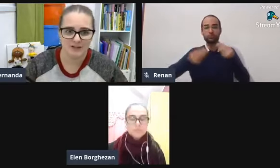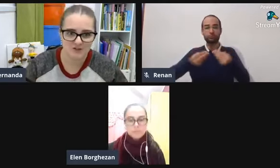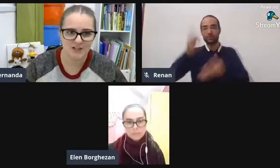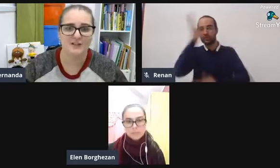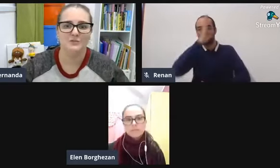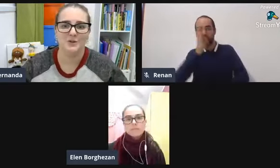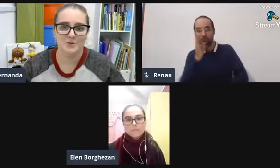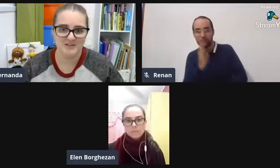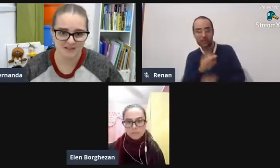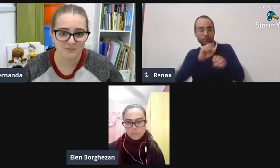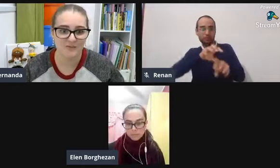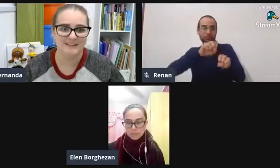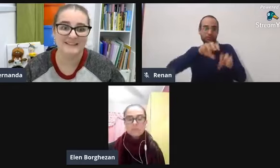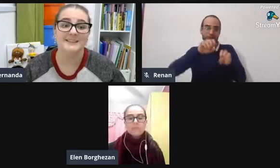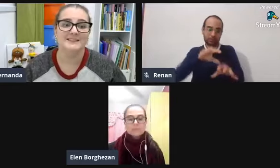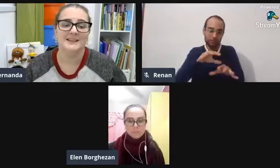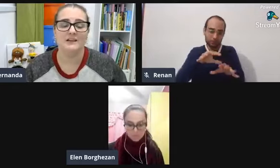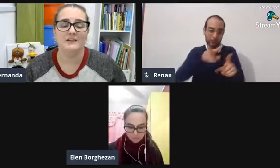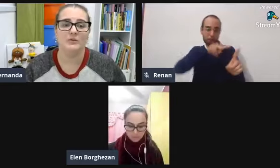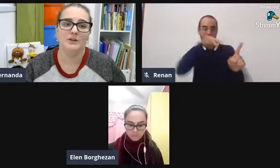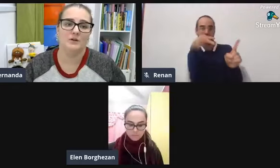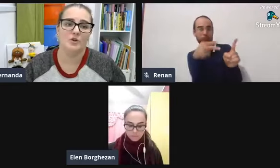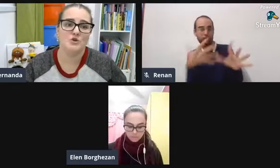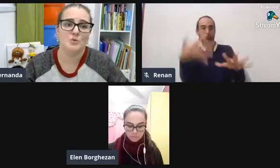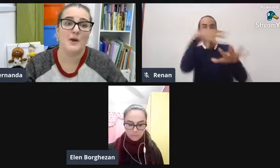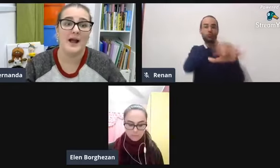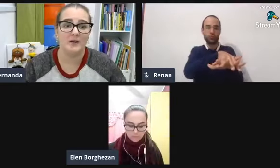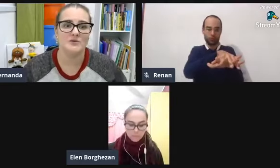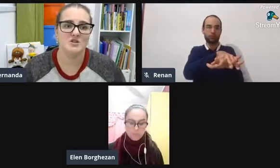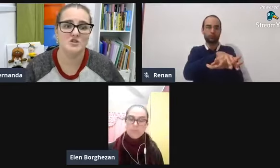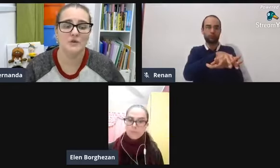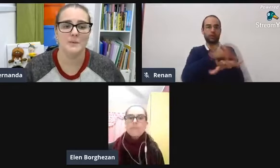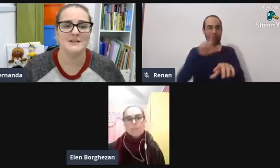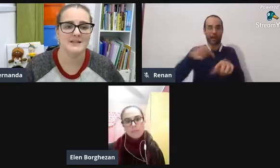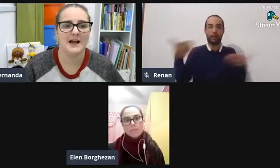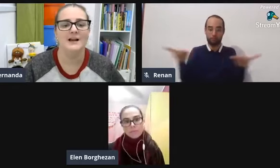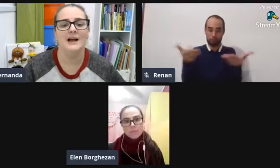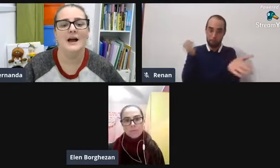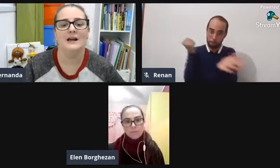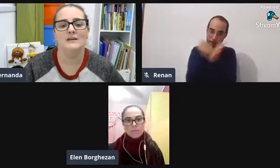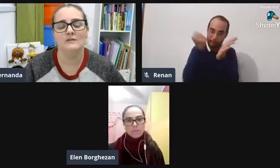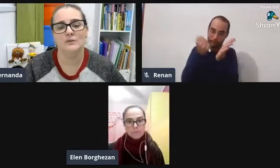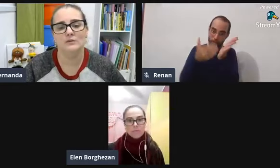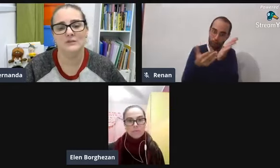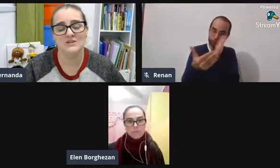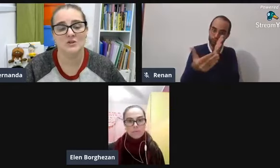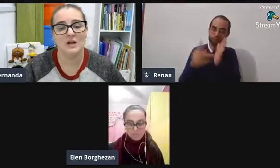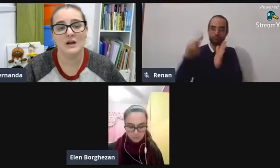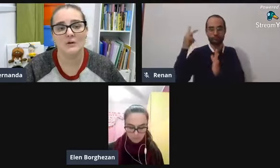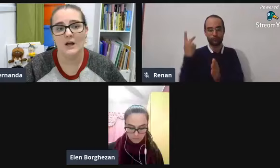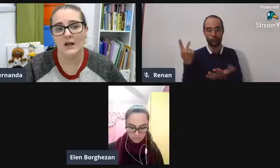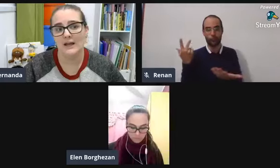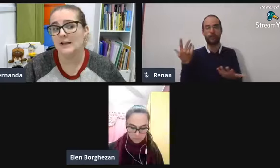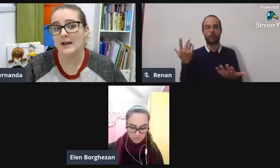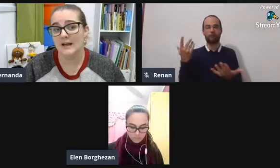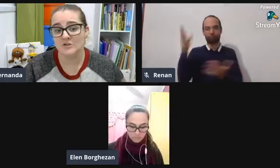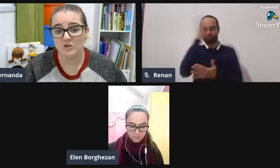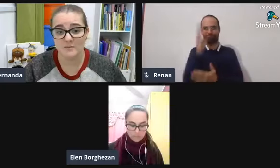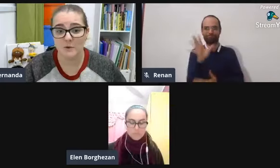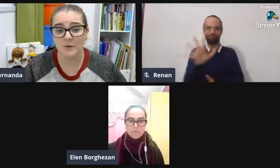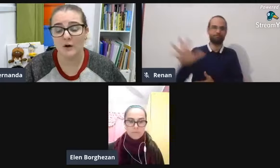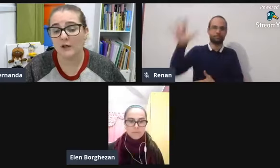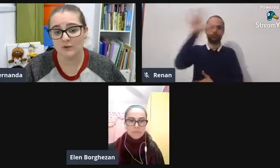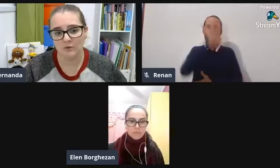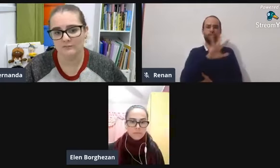na perspectiva inclusiva, né, que é o nosso marco, se a gente for pensar a nível nacional, ela é